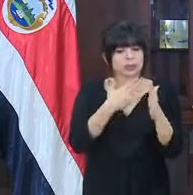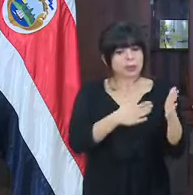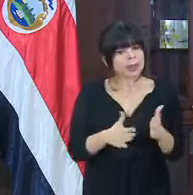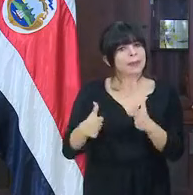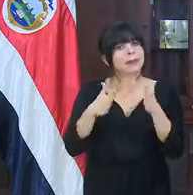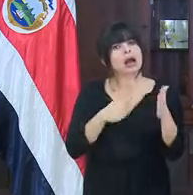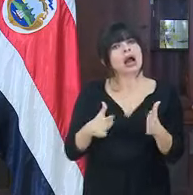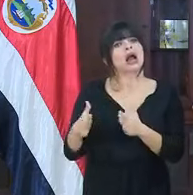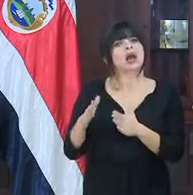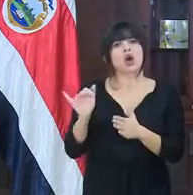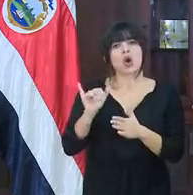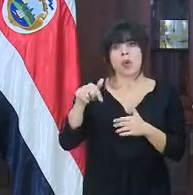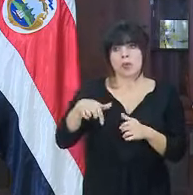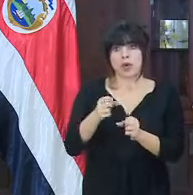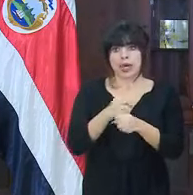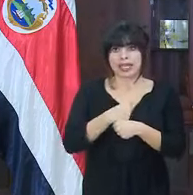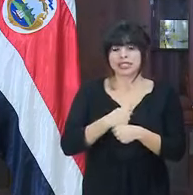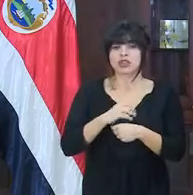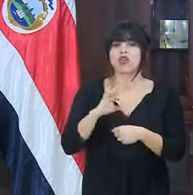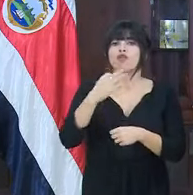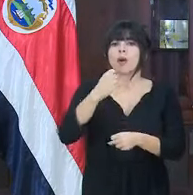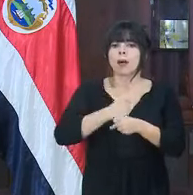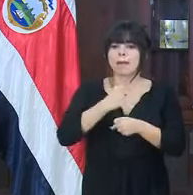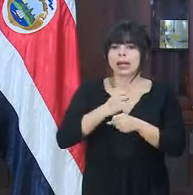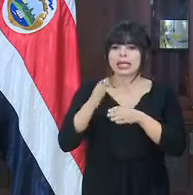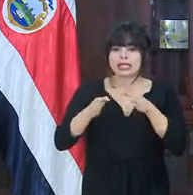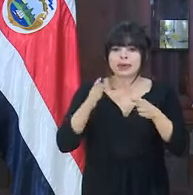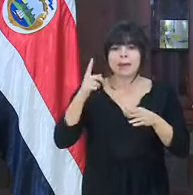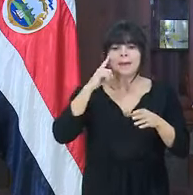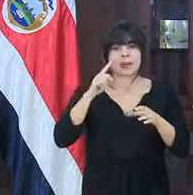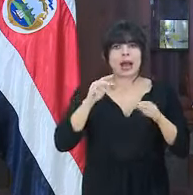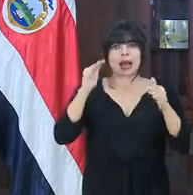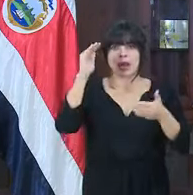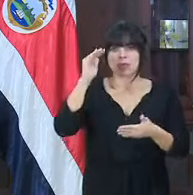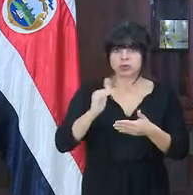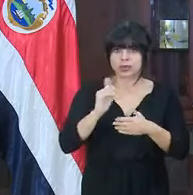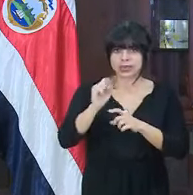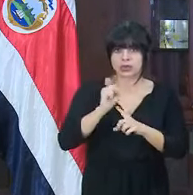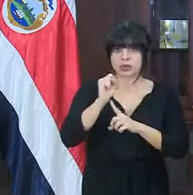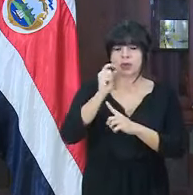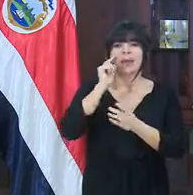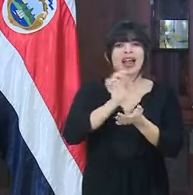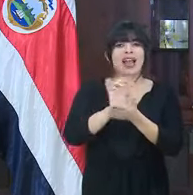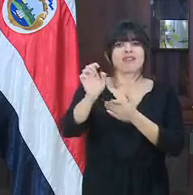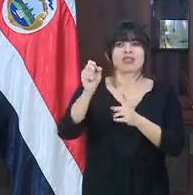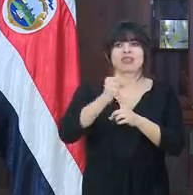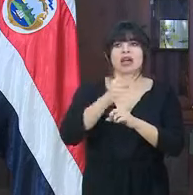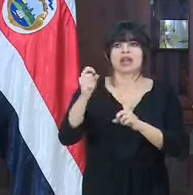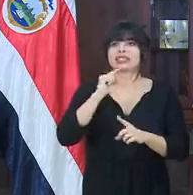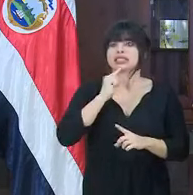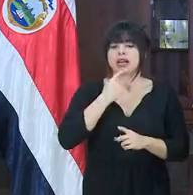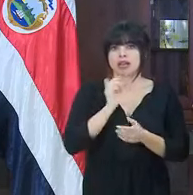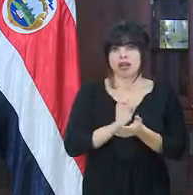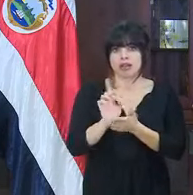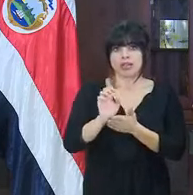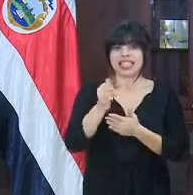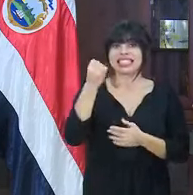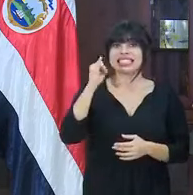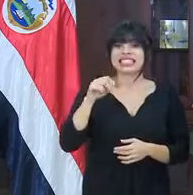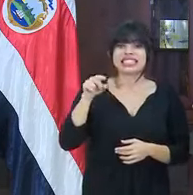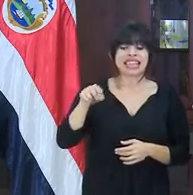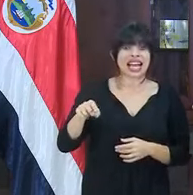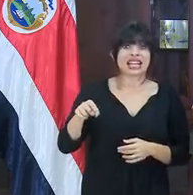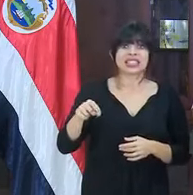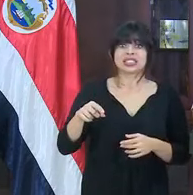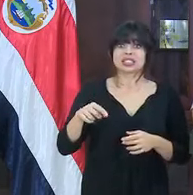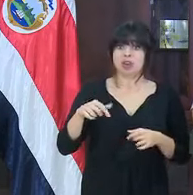Preparándonos, como lo hicimos hoy, operativamente para contrarrestar eso y evitar que se dieran agresiones realmente serias. Si eso no hubiese